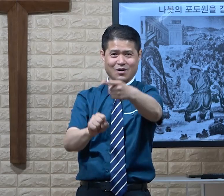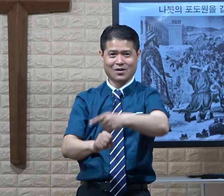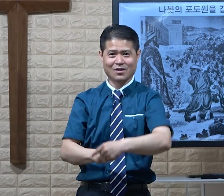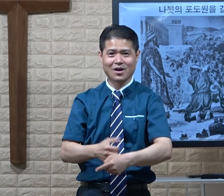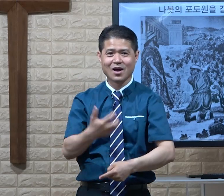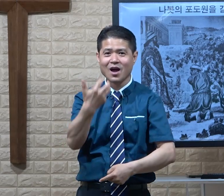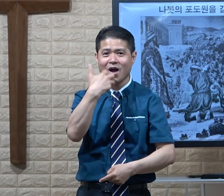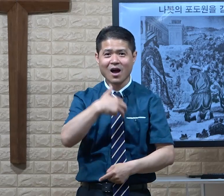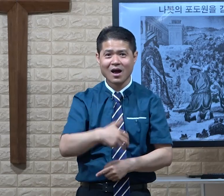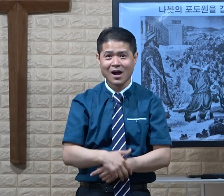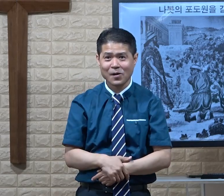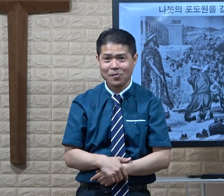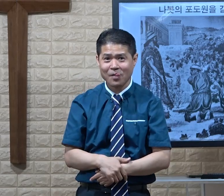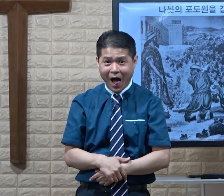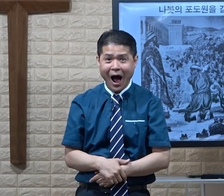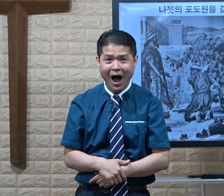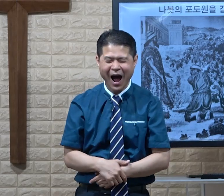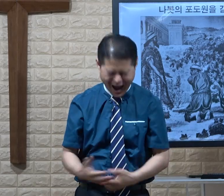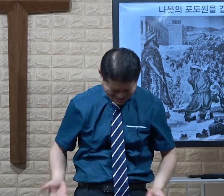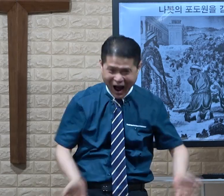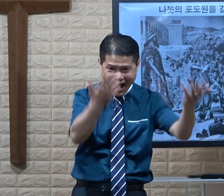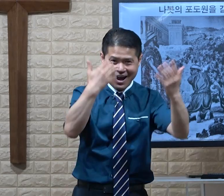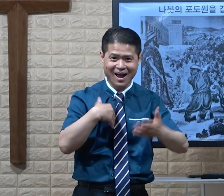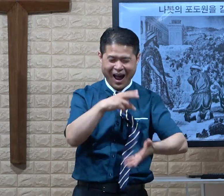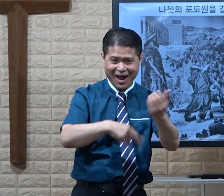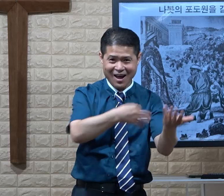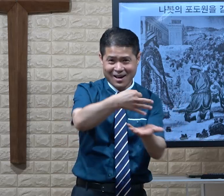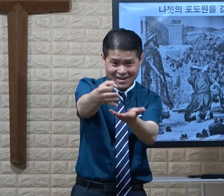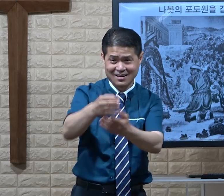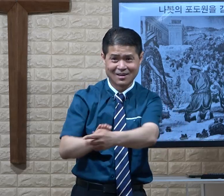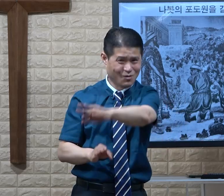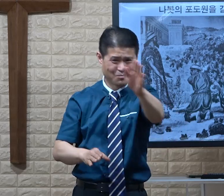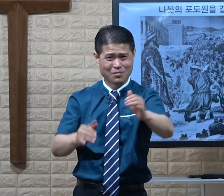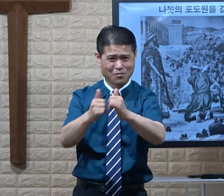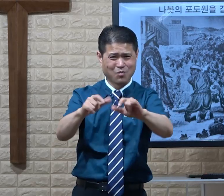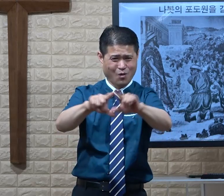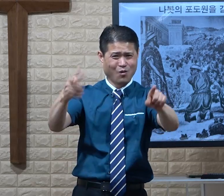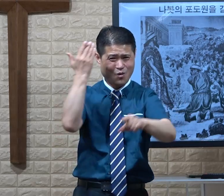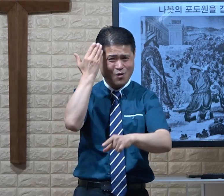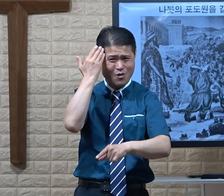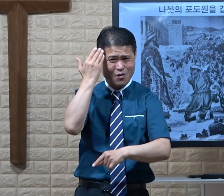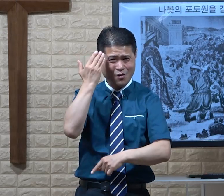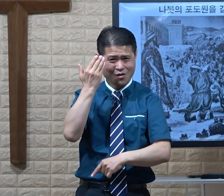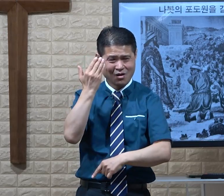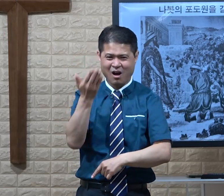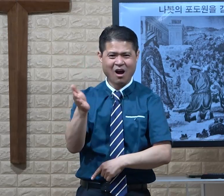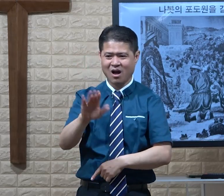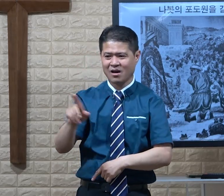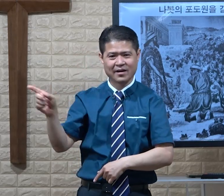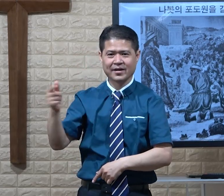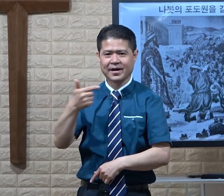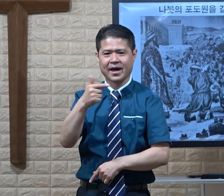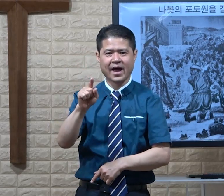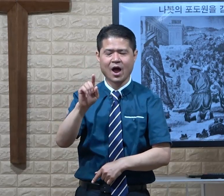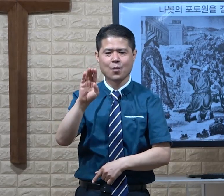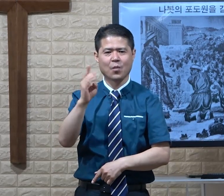집에 100억을 준다고 하면 여러분들은 다 가지세요. 이 집 저희 거 가지셔도 됩니다. 라는 게 사실